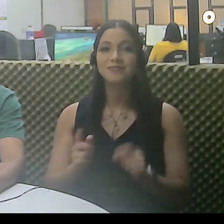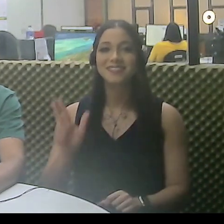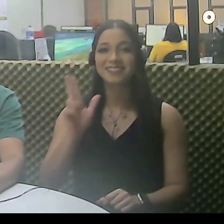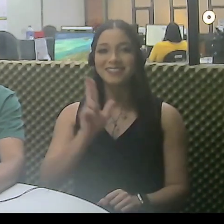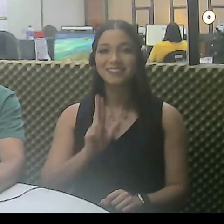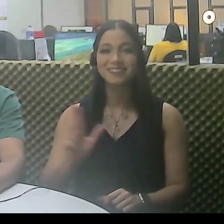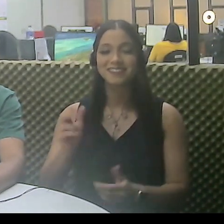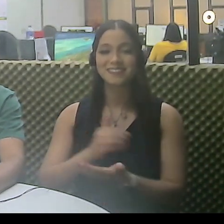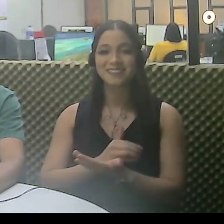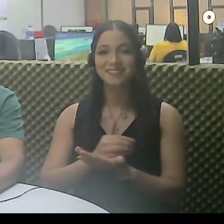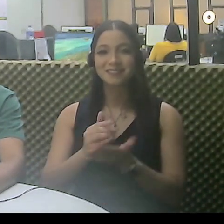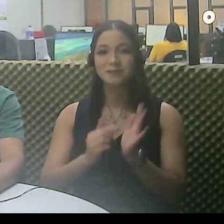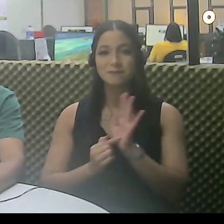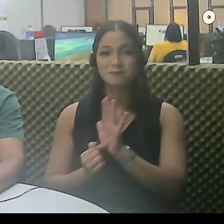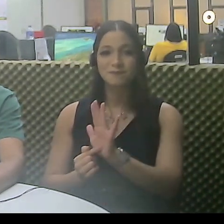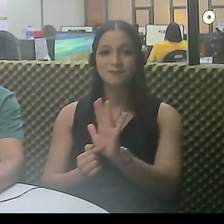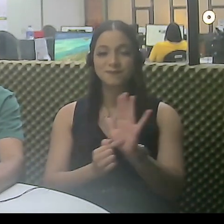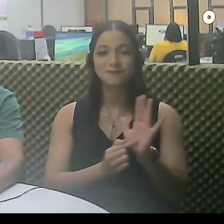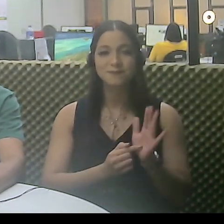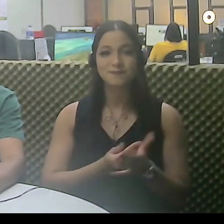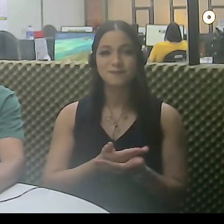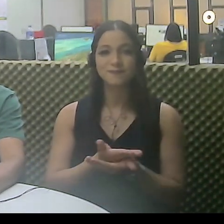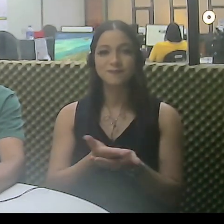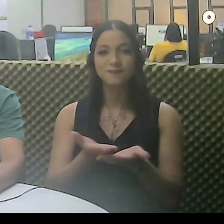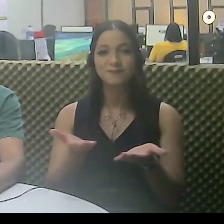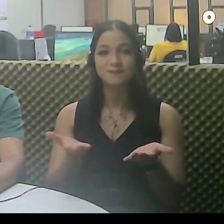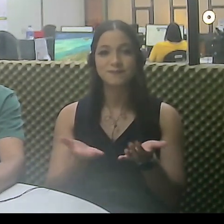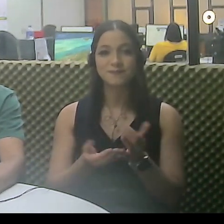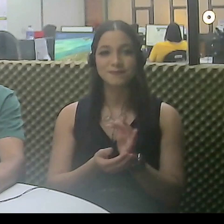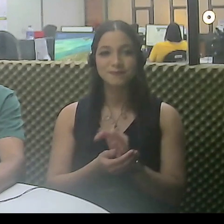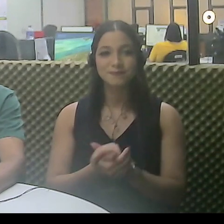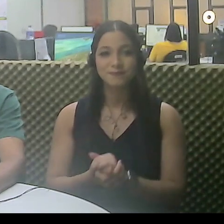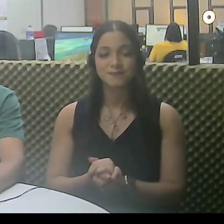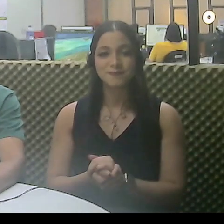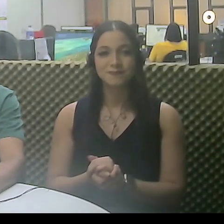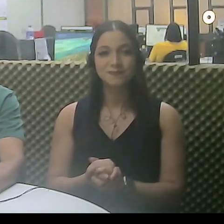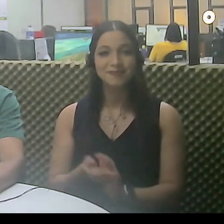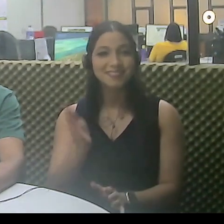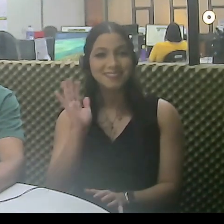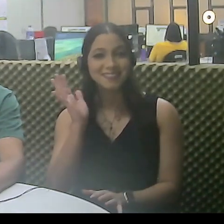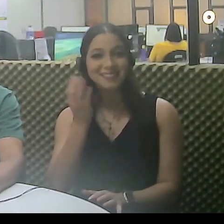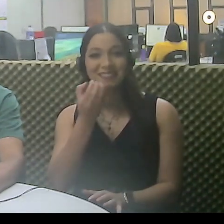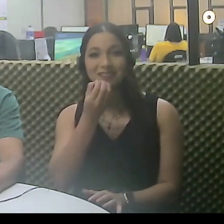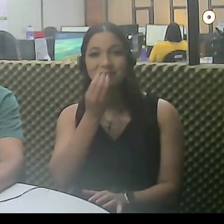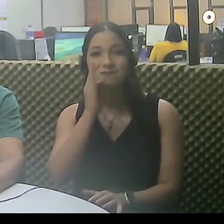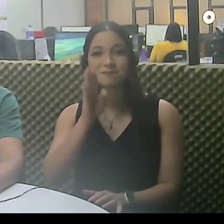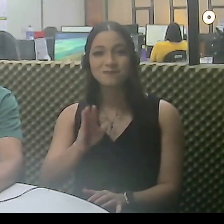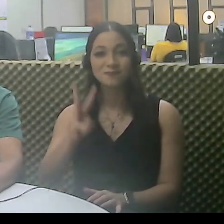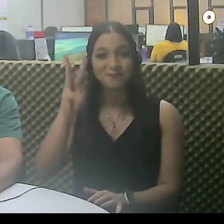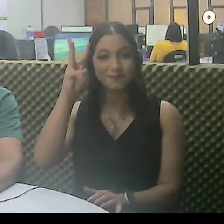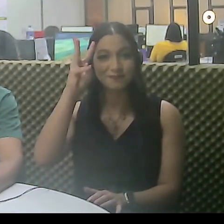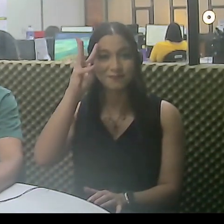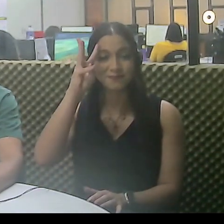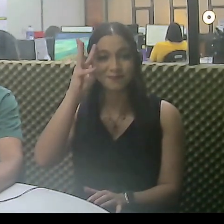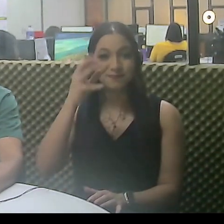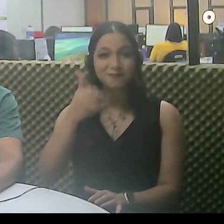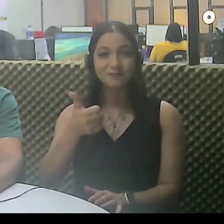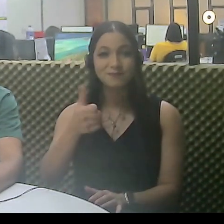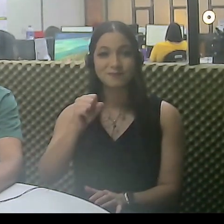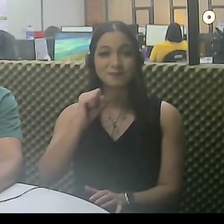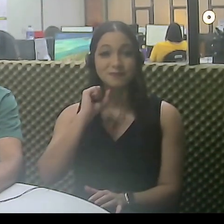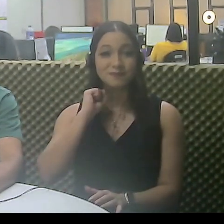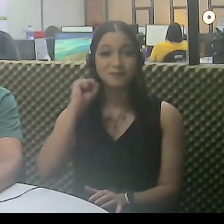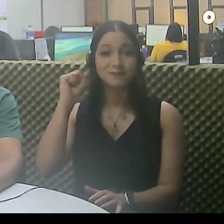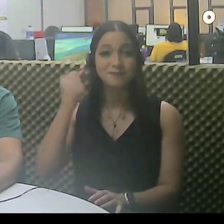Uberlândia a lua para você Olá boa tarde hoje é terça-feira dia 18